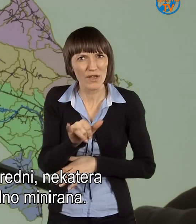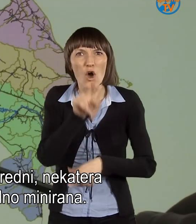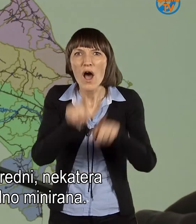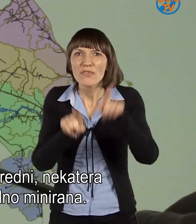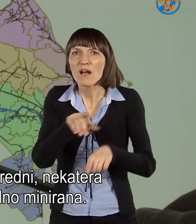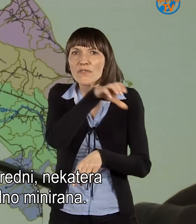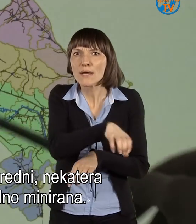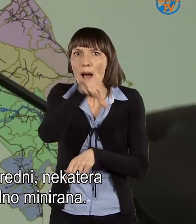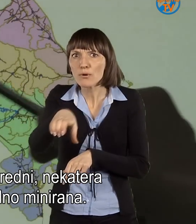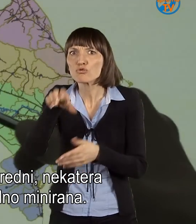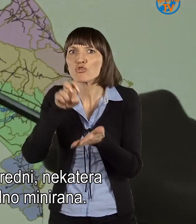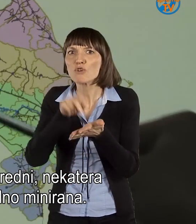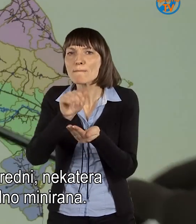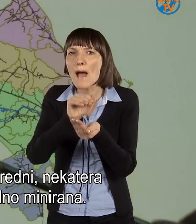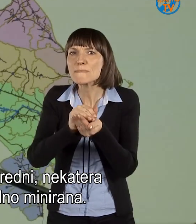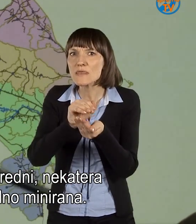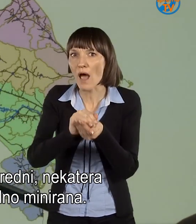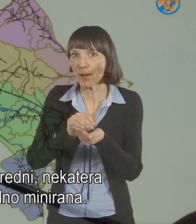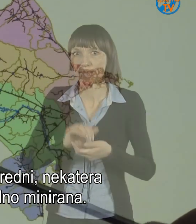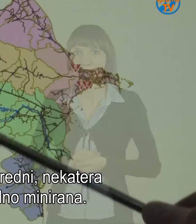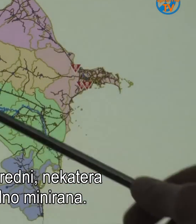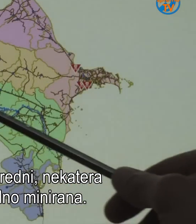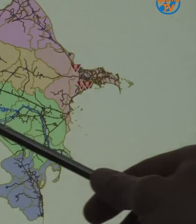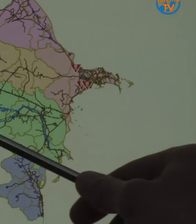področja pa so še vedno minirana.